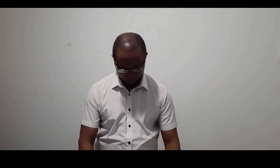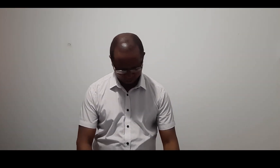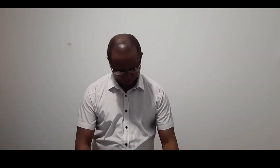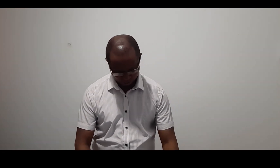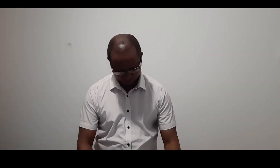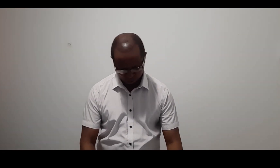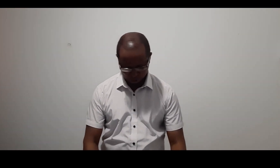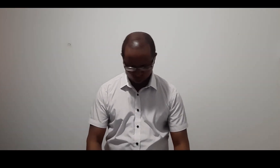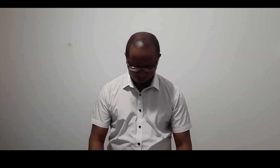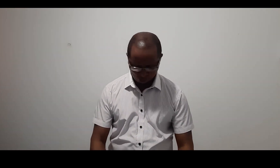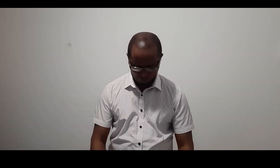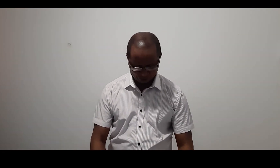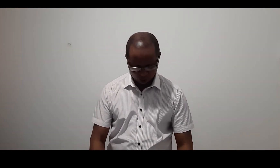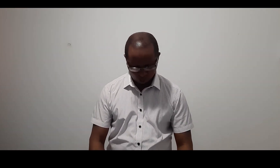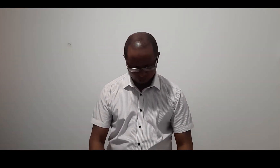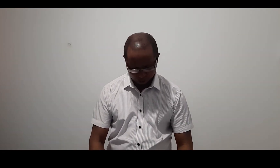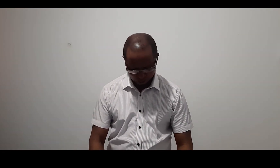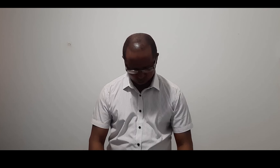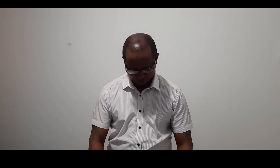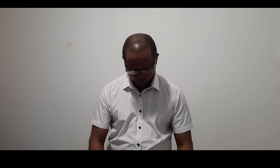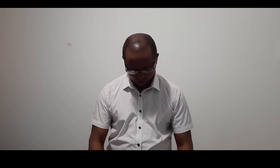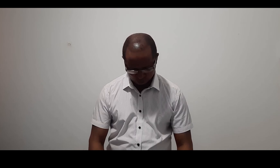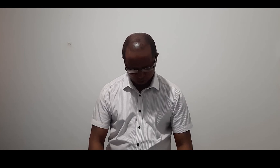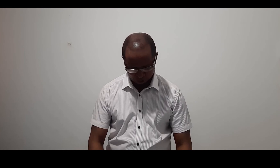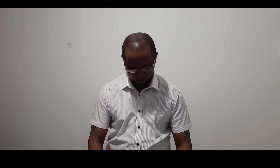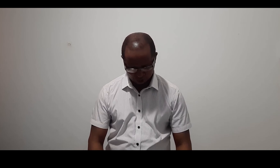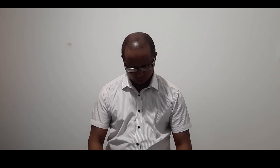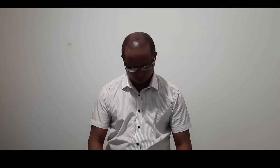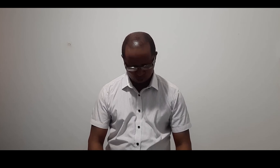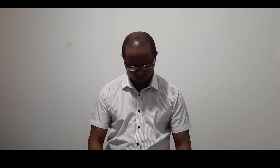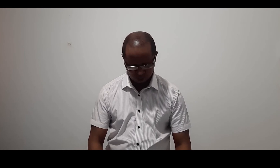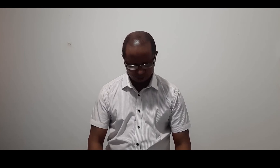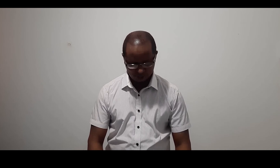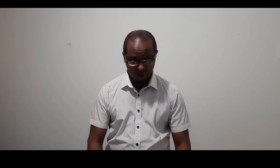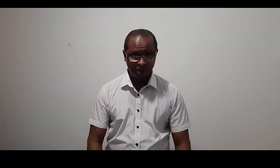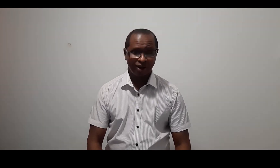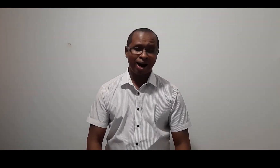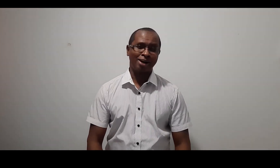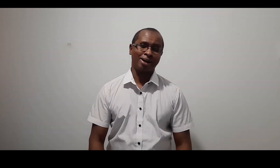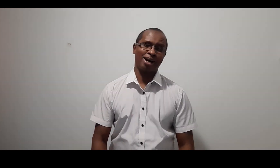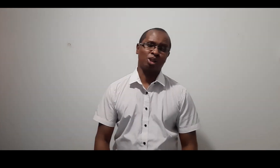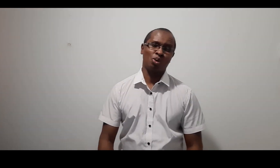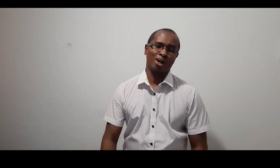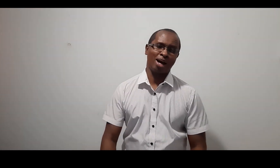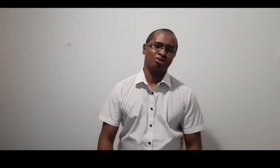hoy jesosy hoy ny tompo ao amin'ny voalohany toko fahatelo amroapolo andiny fahenina amroapolo anakaty lorahy